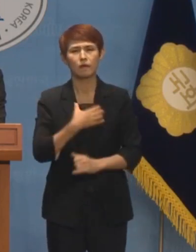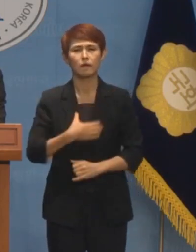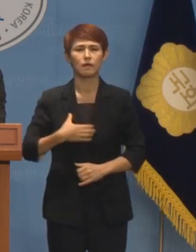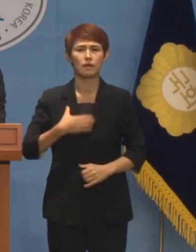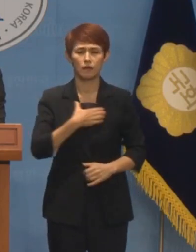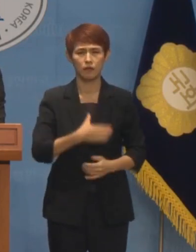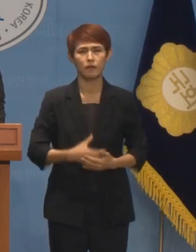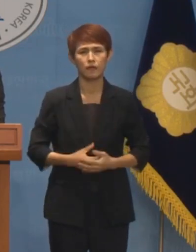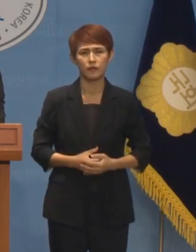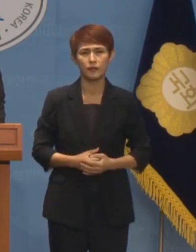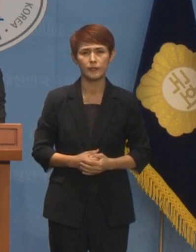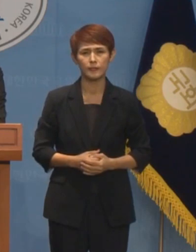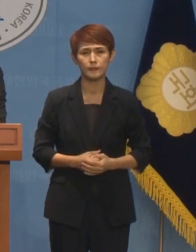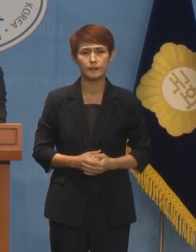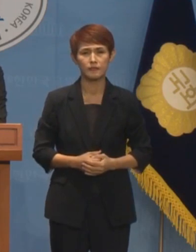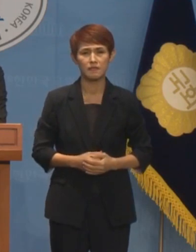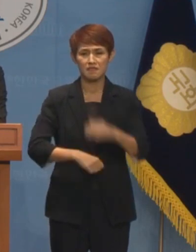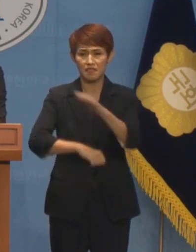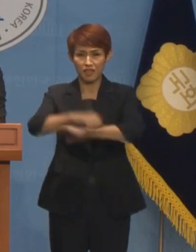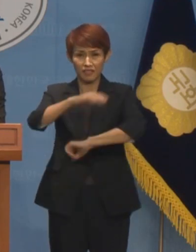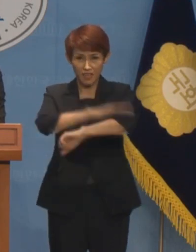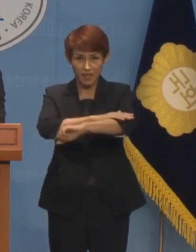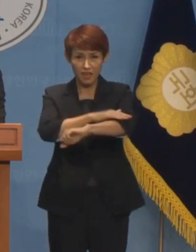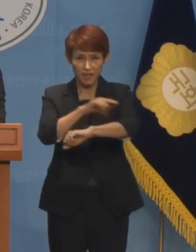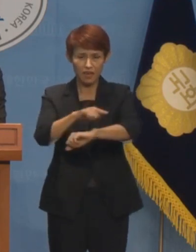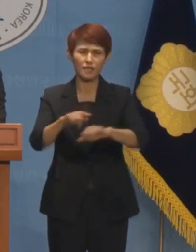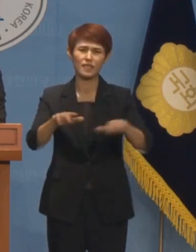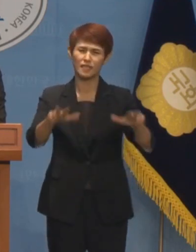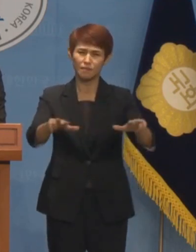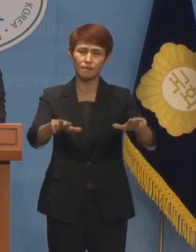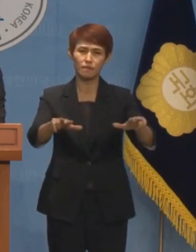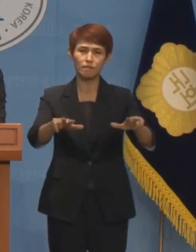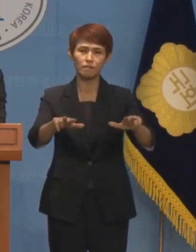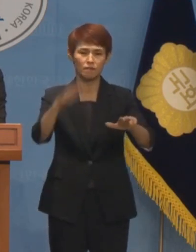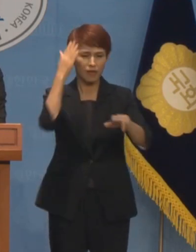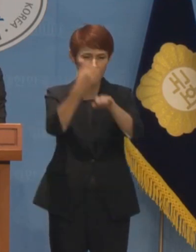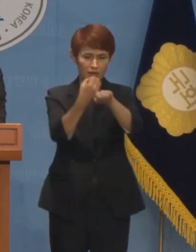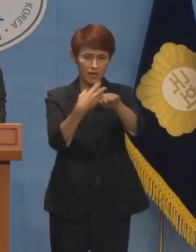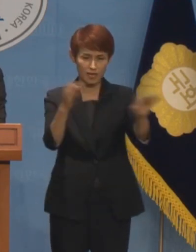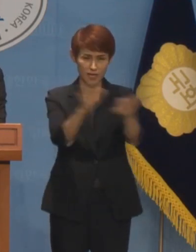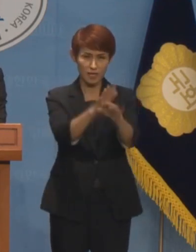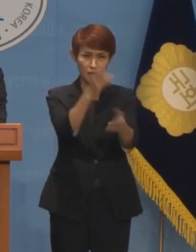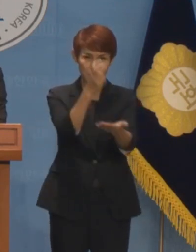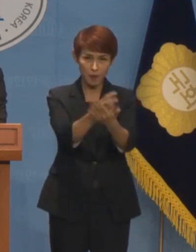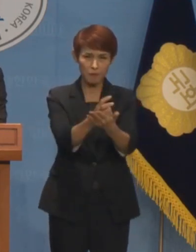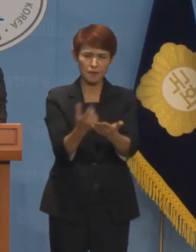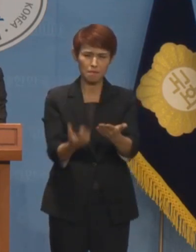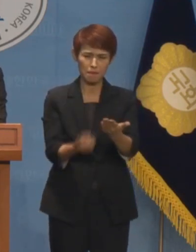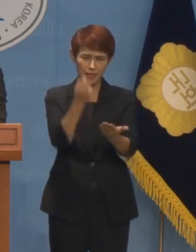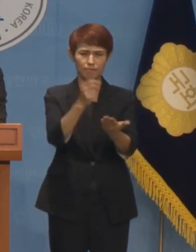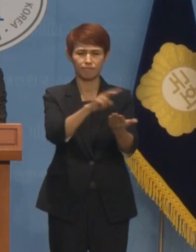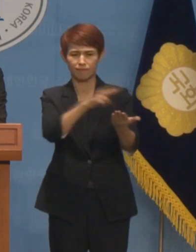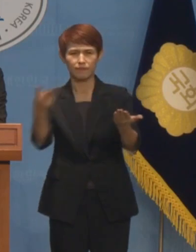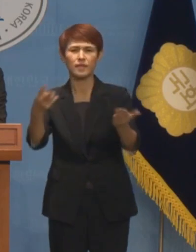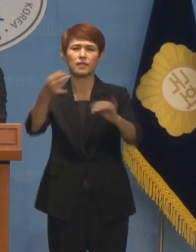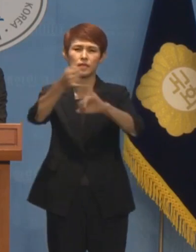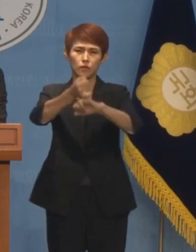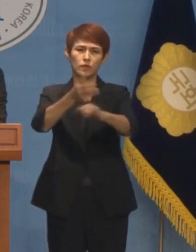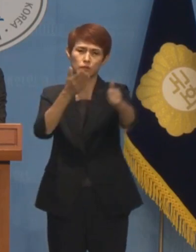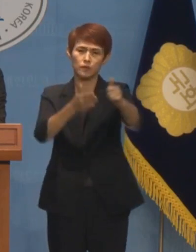우려합니다. 거대 양당은 지금이라도 탄소 중립법에 조속한 개정을 약속해야